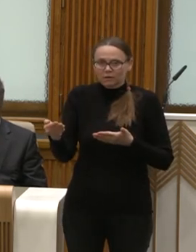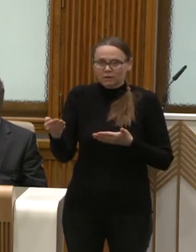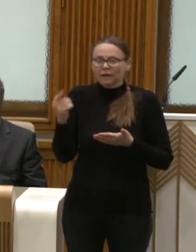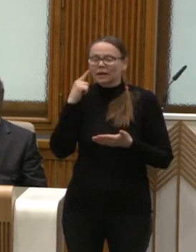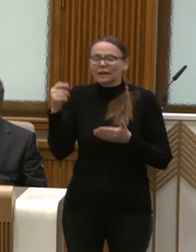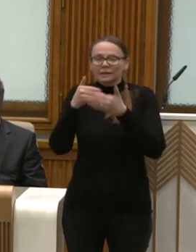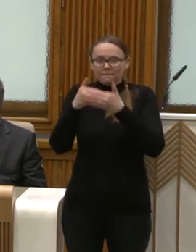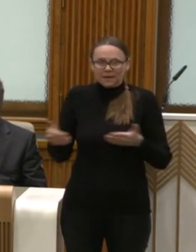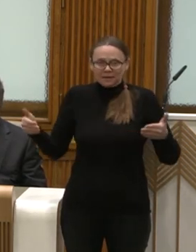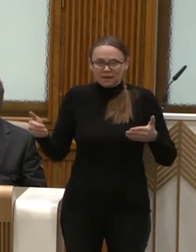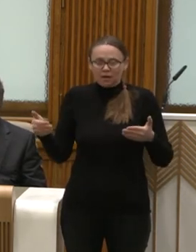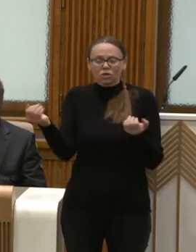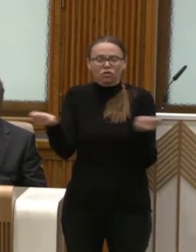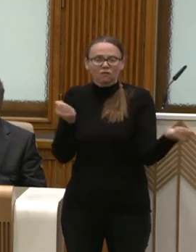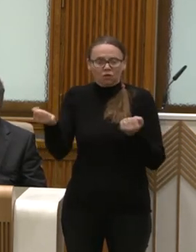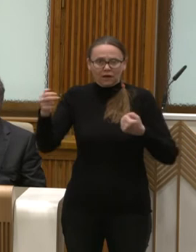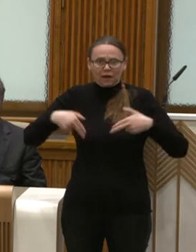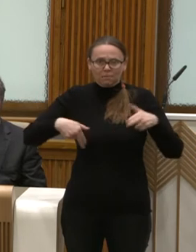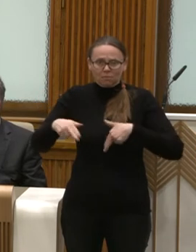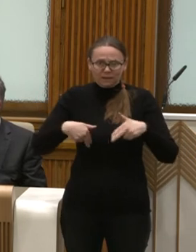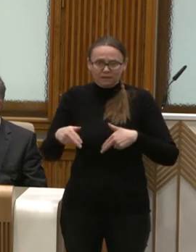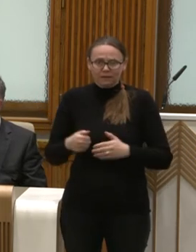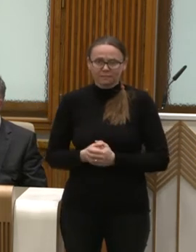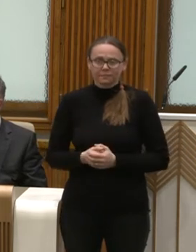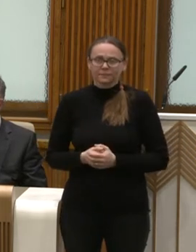glede meje, glede tovornega prometa, glede